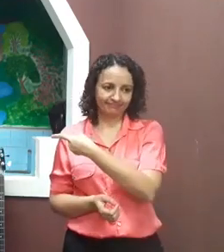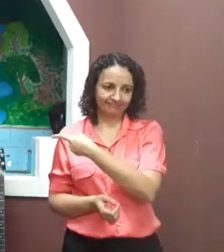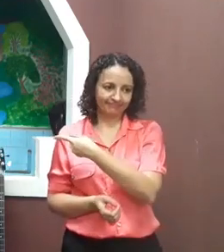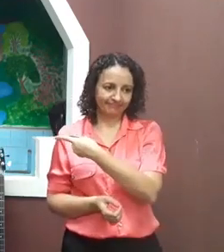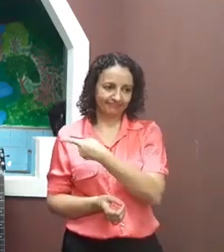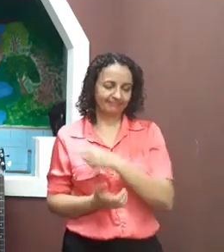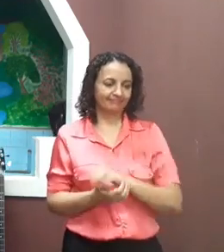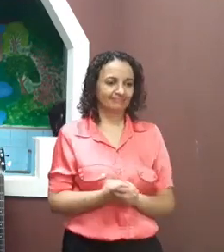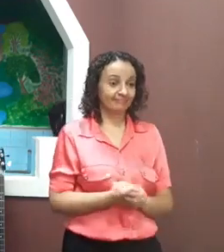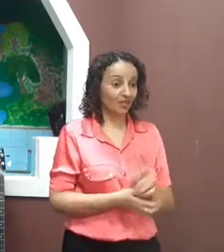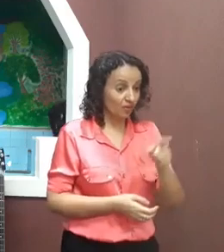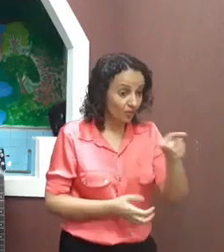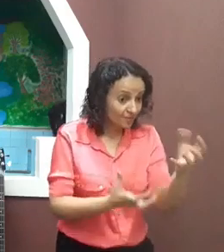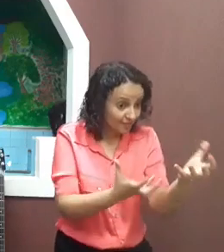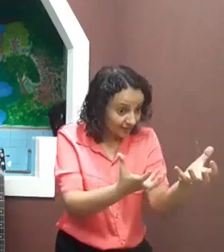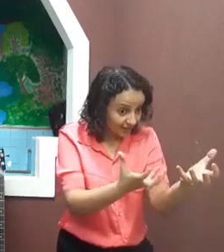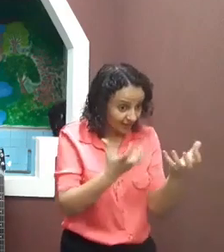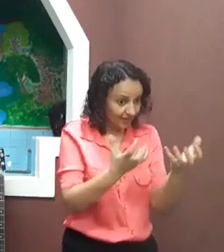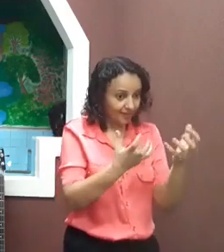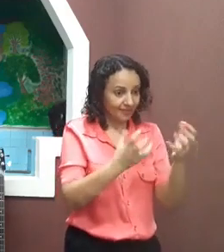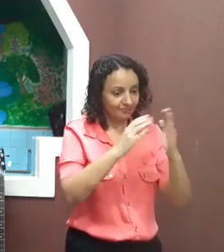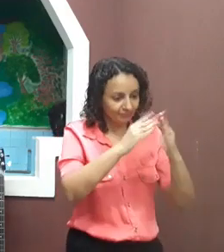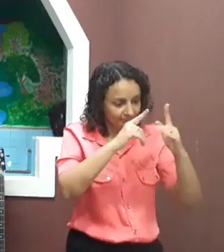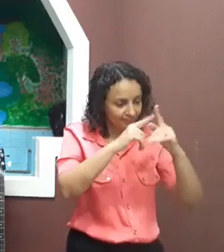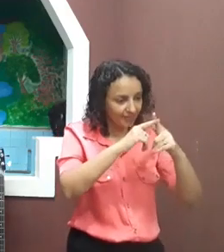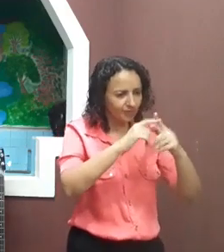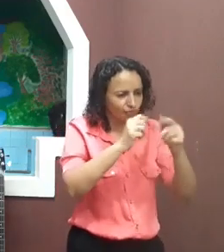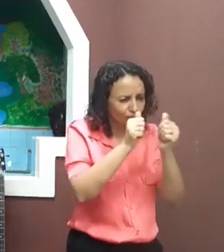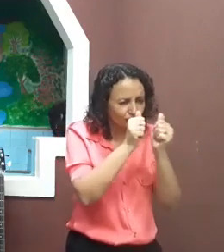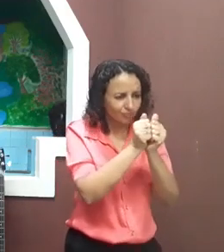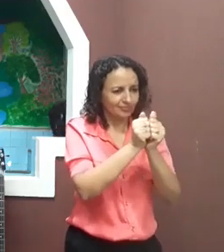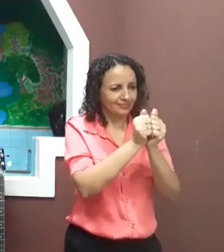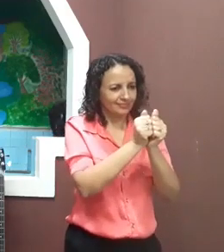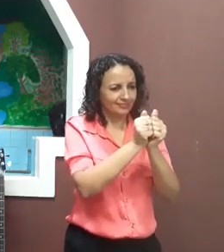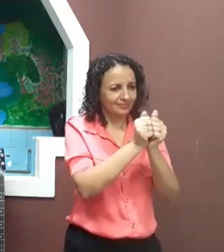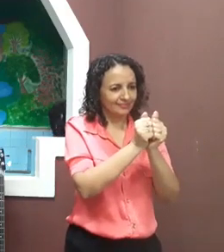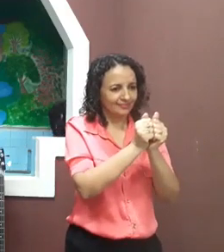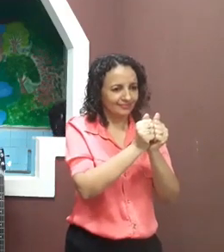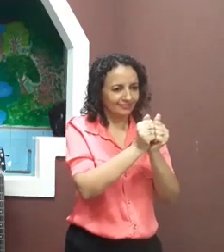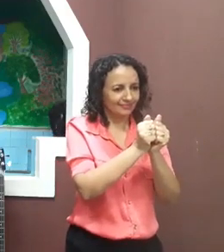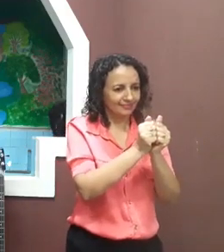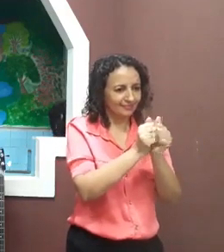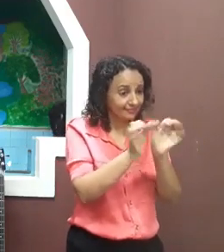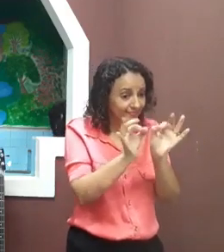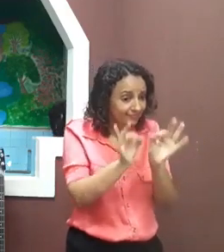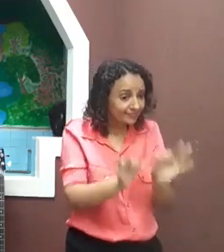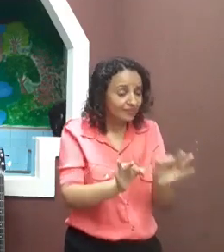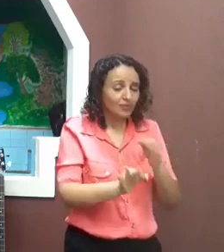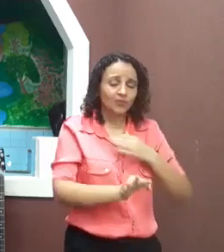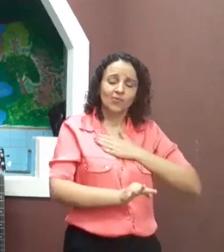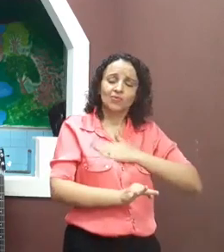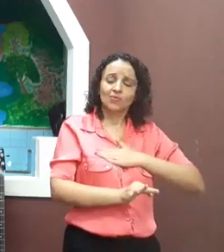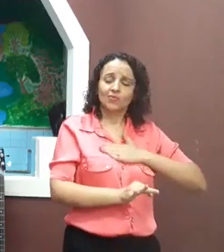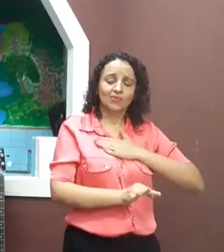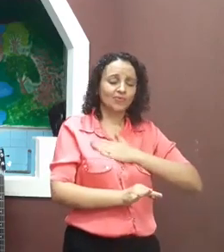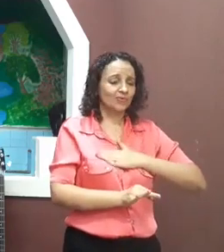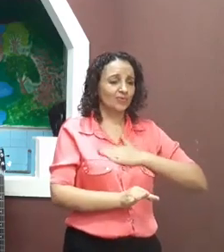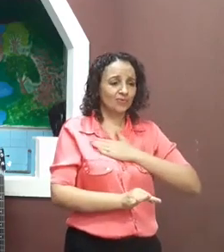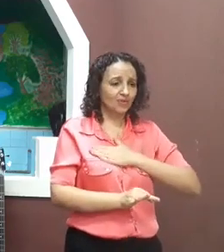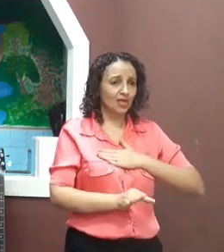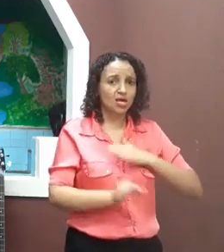Você quer ir à igreja. Uma das coisas mais gostosas que tem, todo mundo que já foi